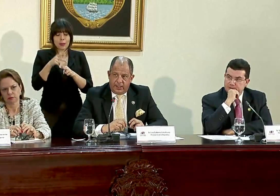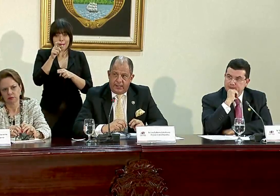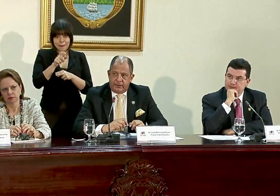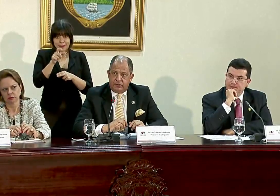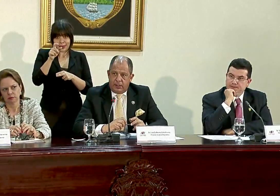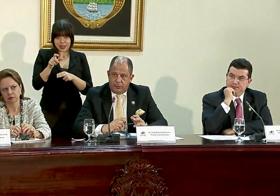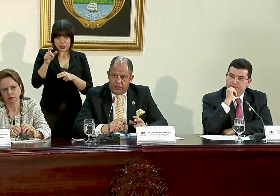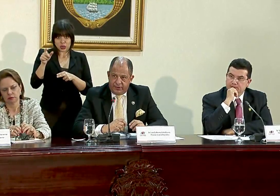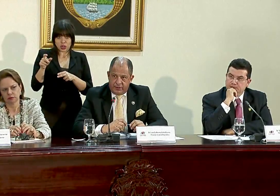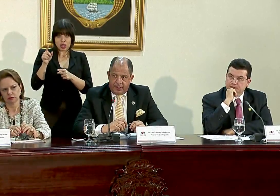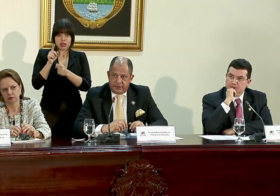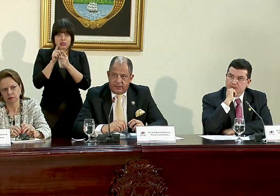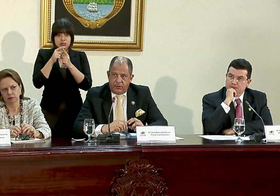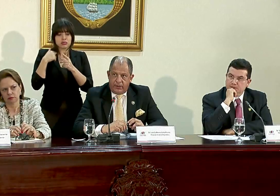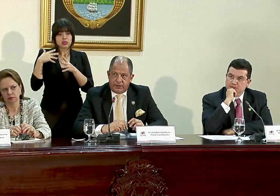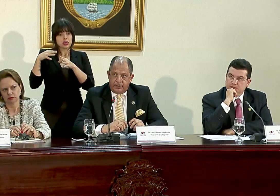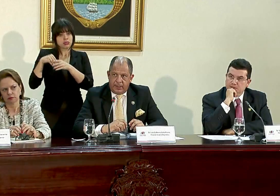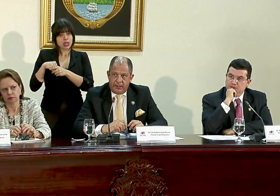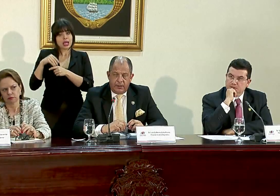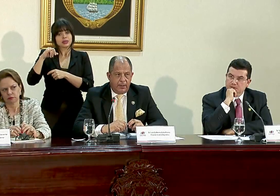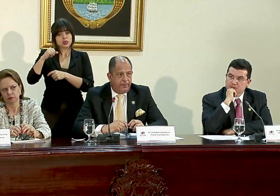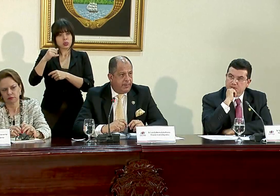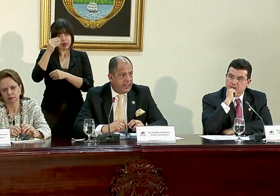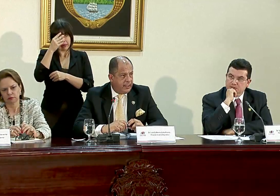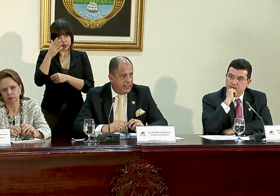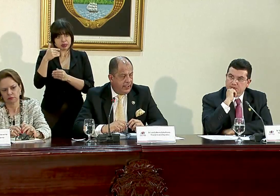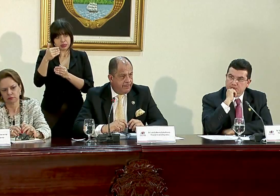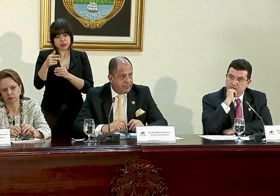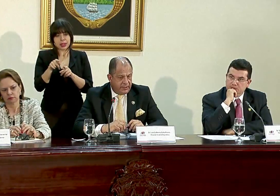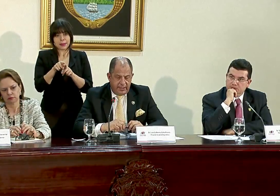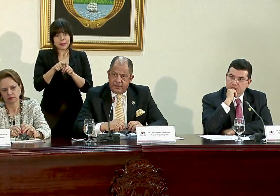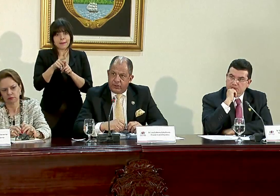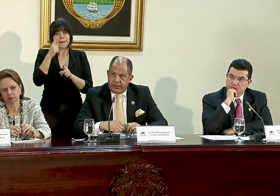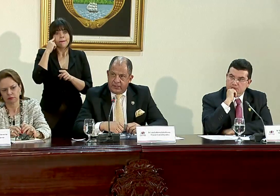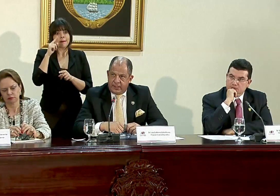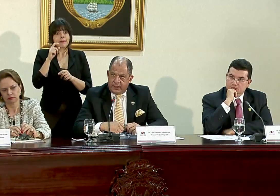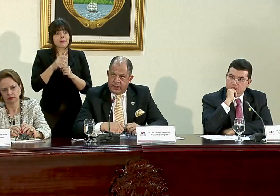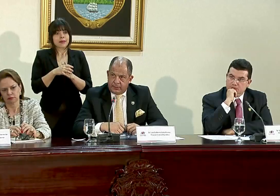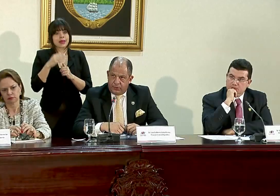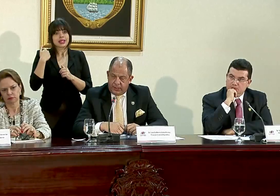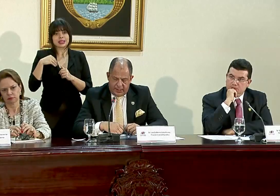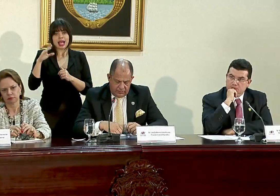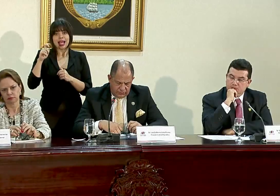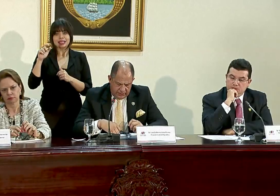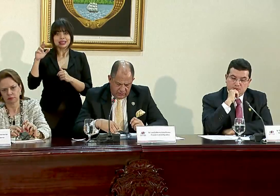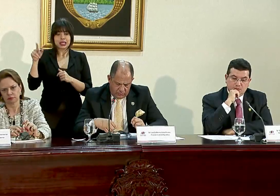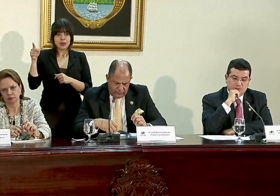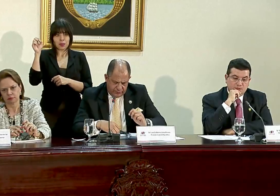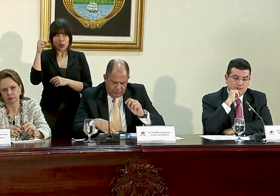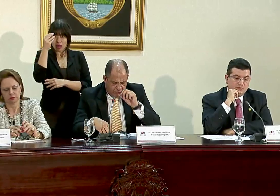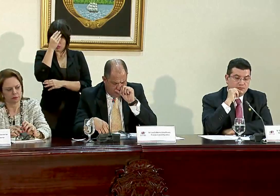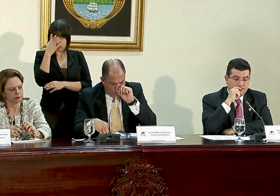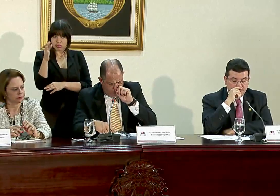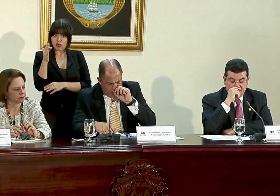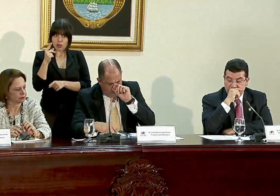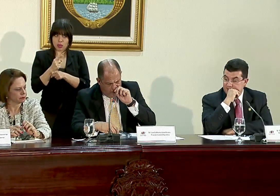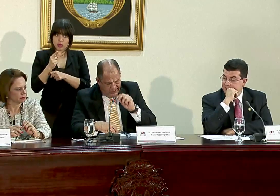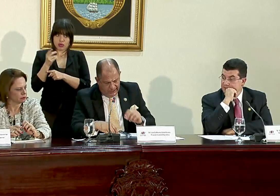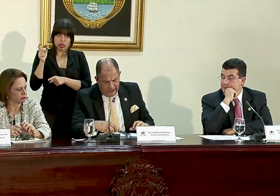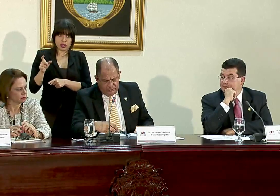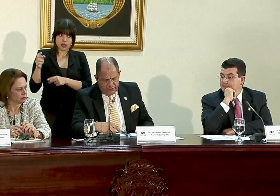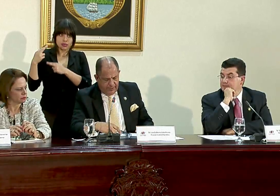personalidades las voy a reservar hasta el jueves también para que sea el señor canciller el que las pueda anunciar como corresponde